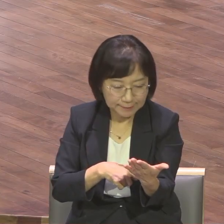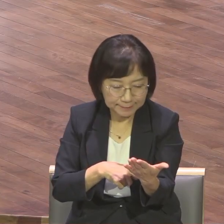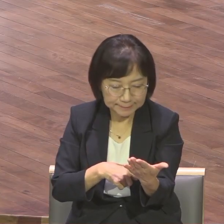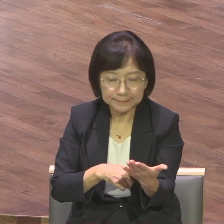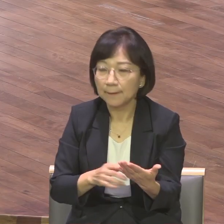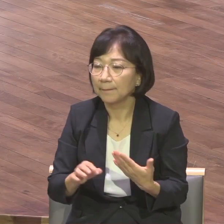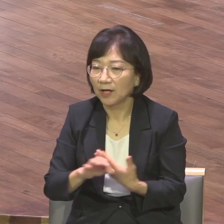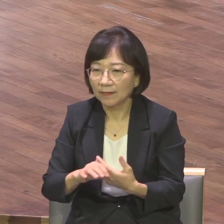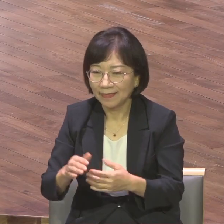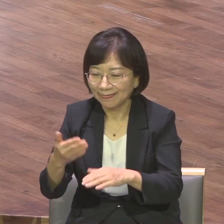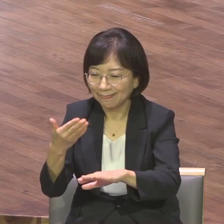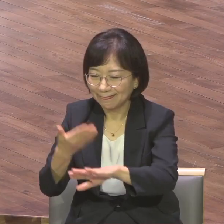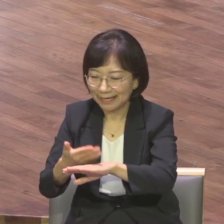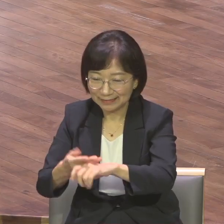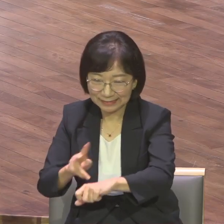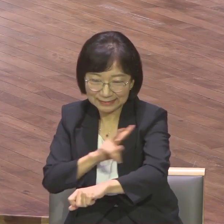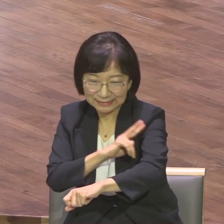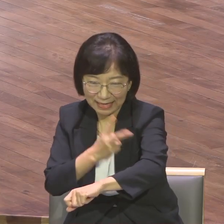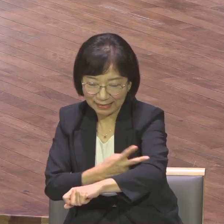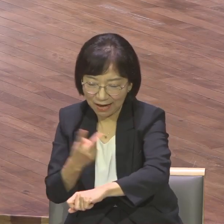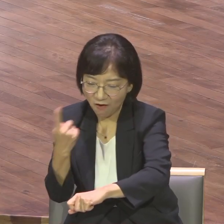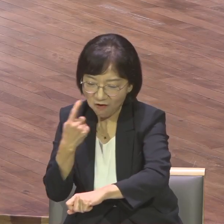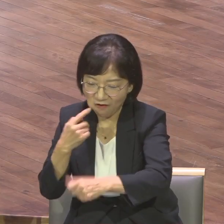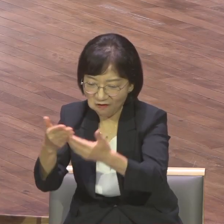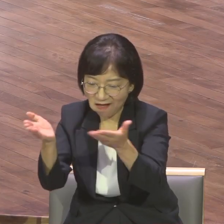단체 속지 않지요. 이것만 알아도